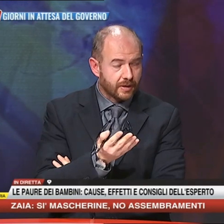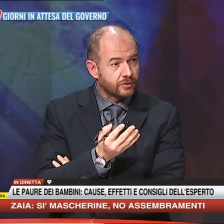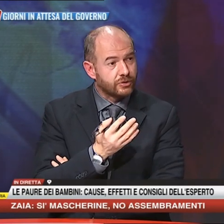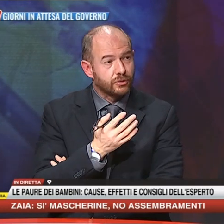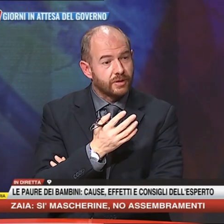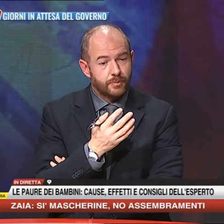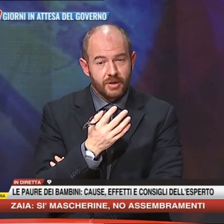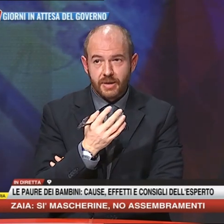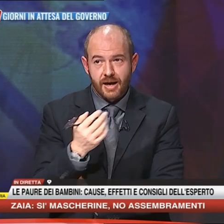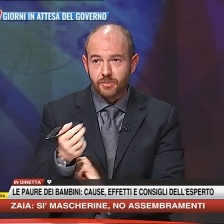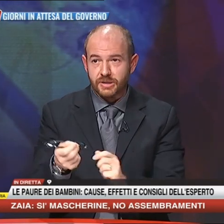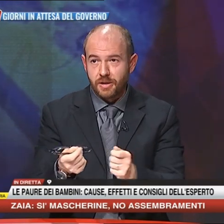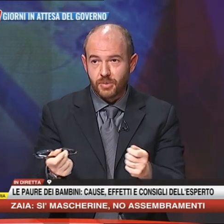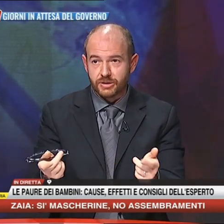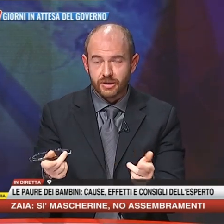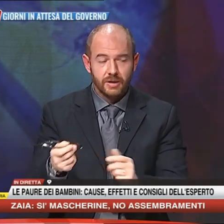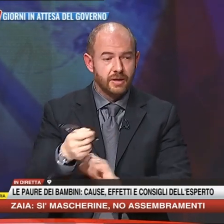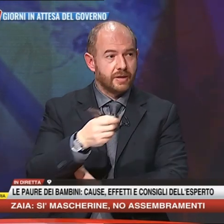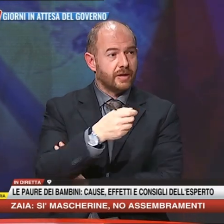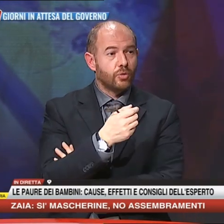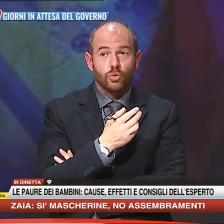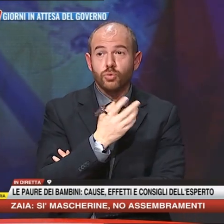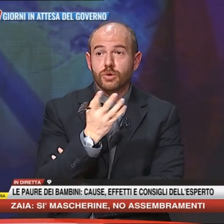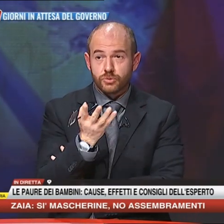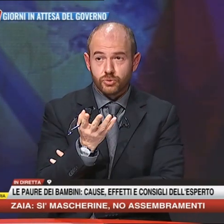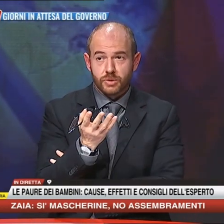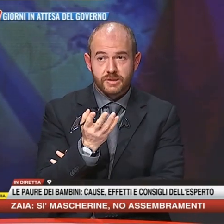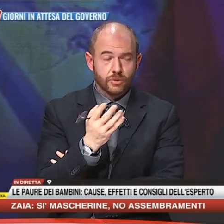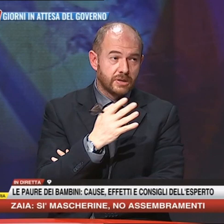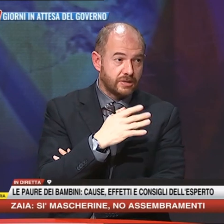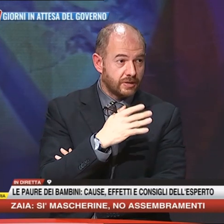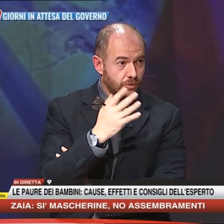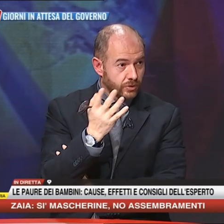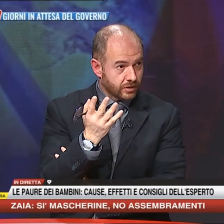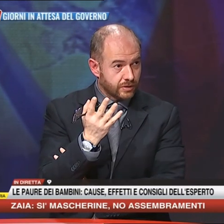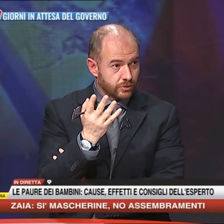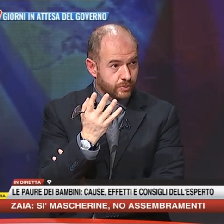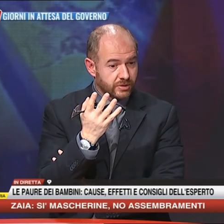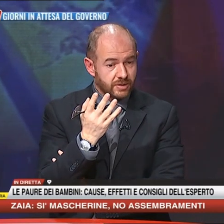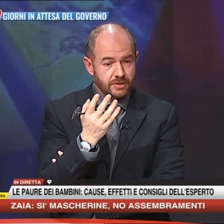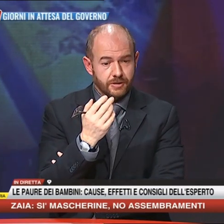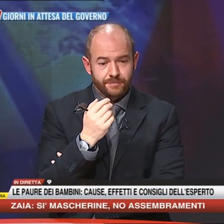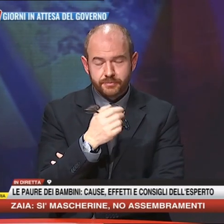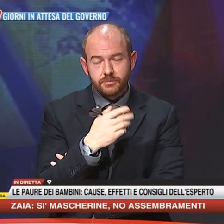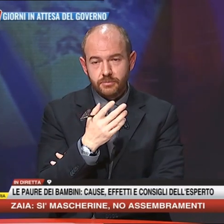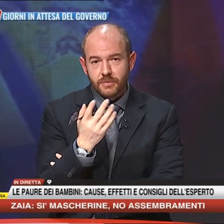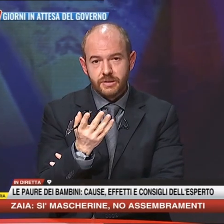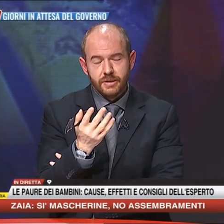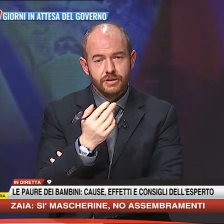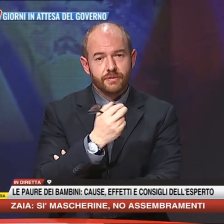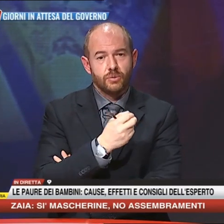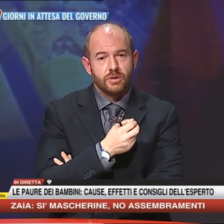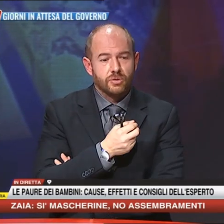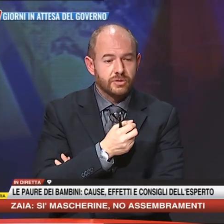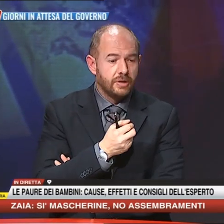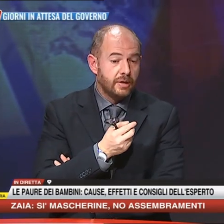vedere intanto se con delle prime armi semplici o con una consultazione dei genitori attraverso lo specialista si